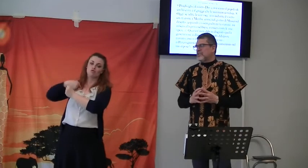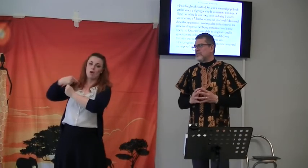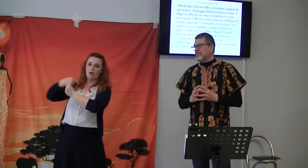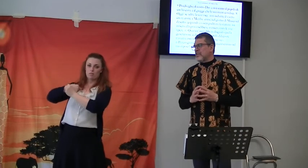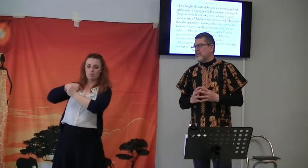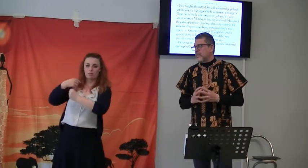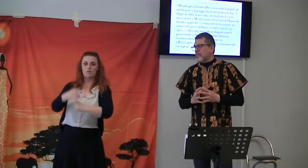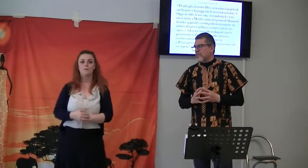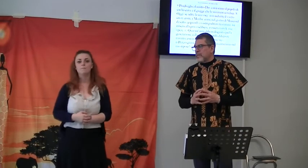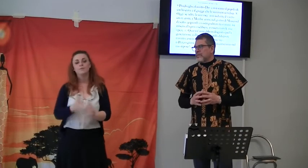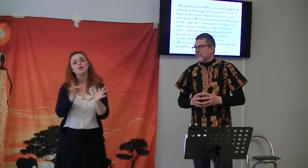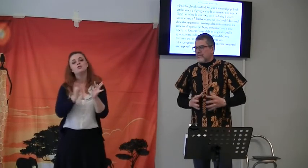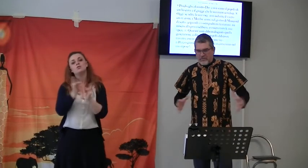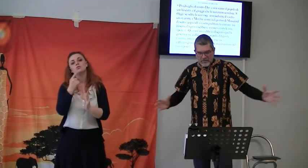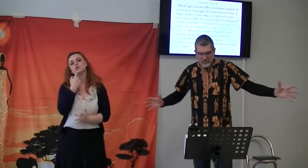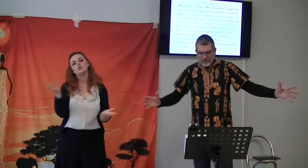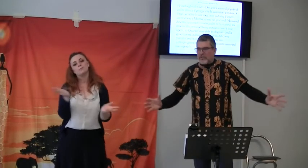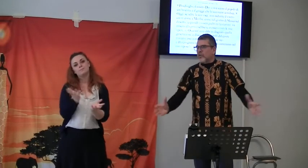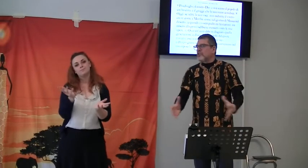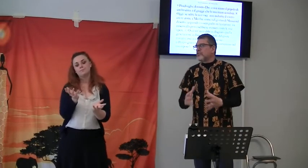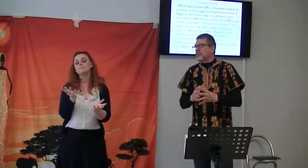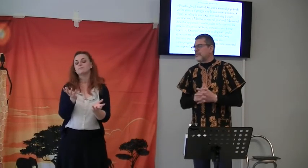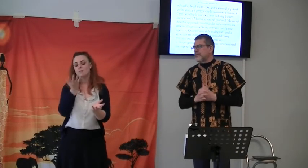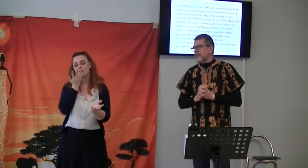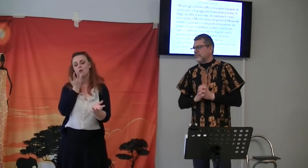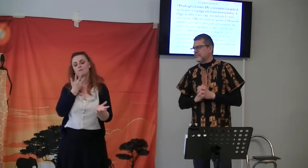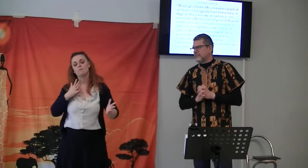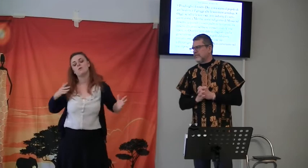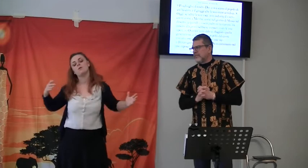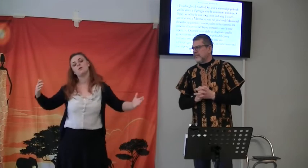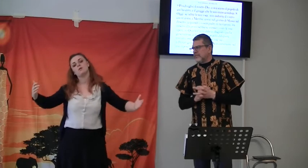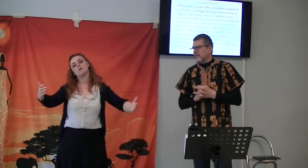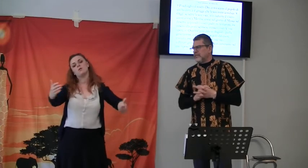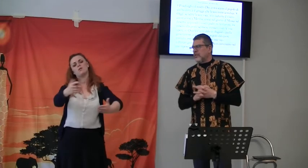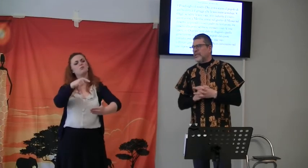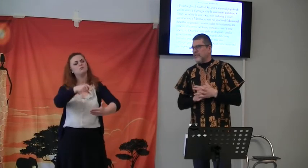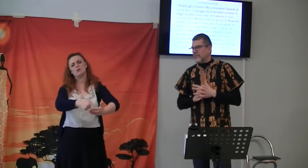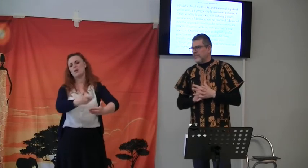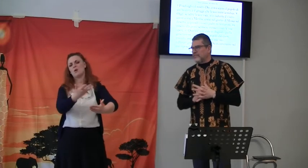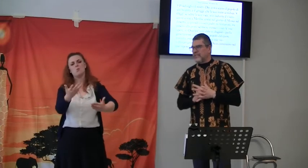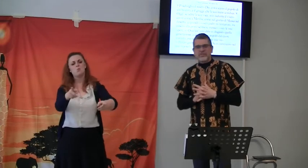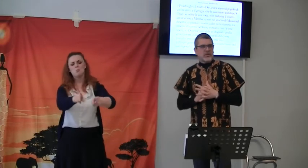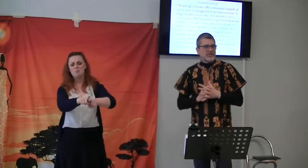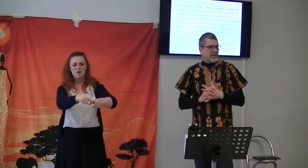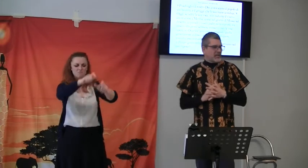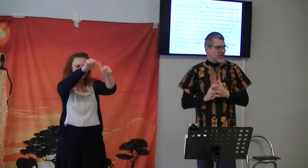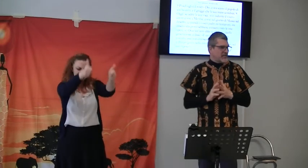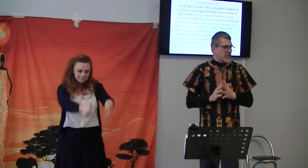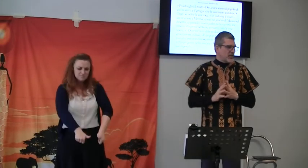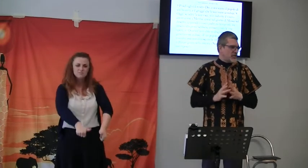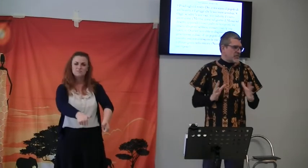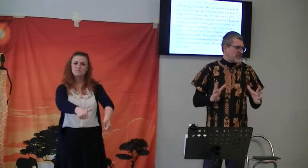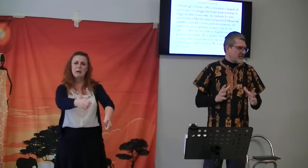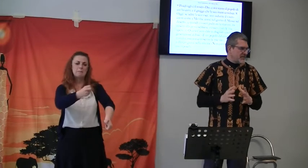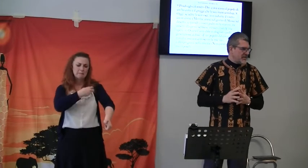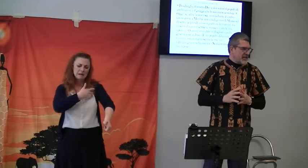E Gesù dice, io ti accolgo così come sei. Alleluia. Con amore, perché ho dato la mia vita